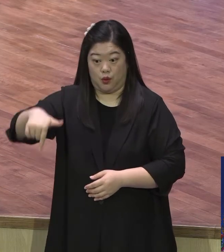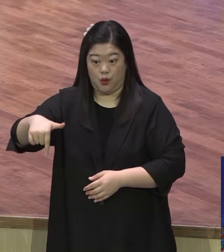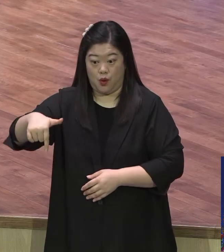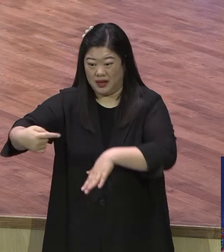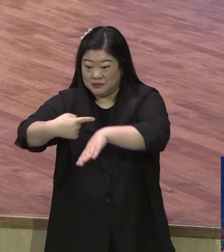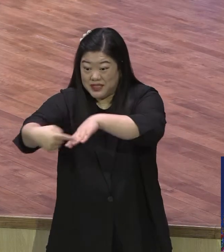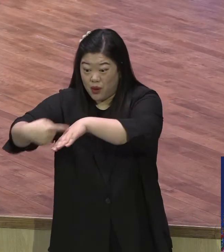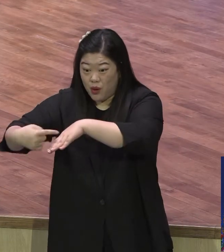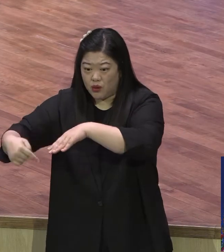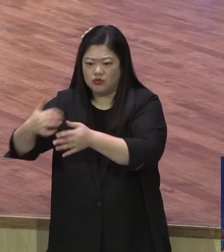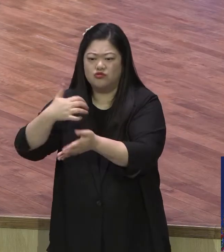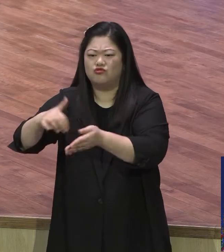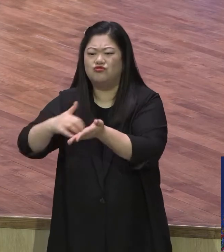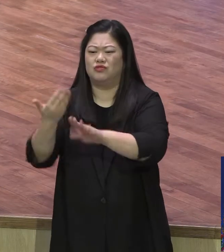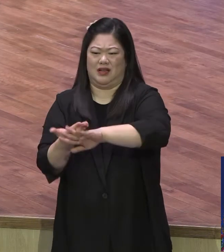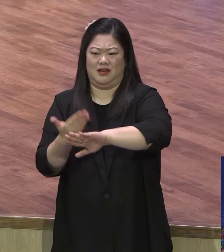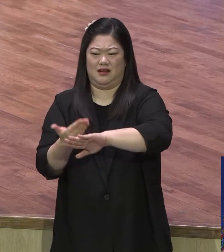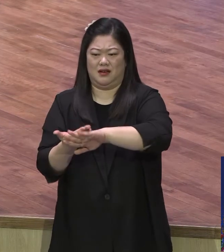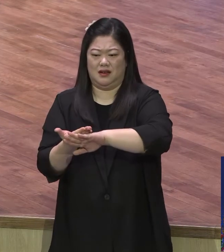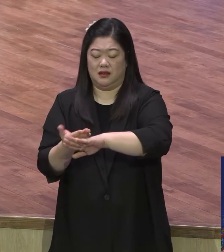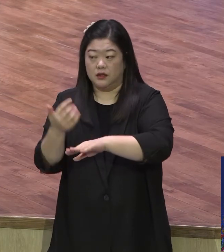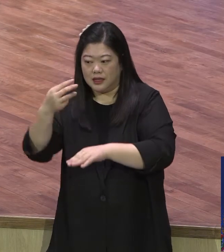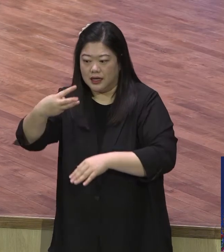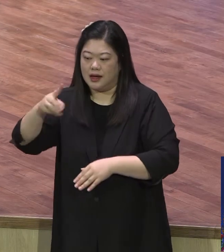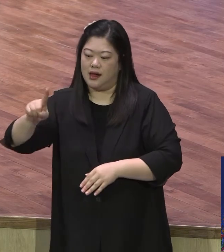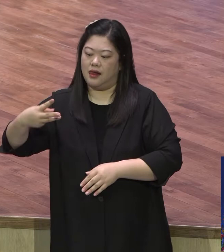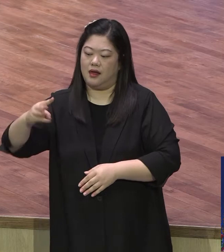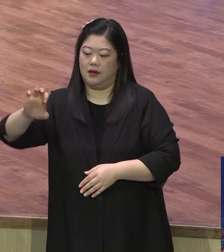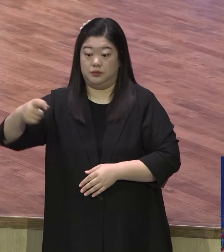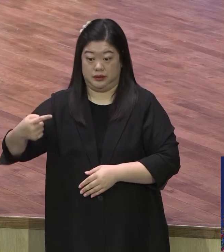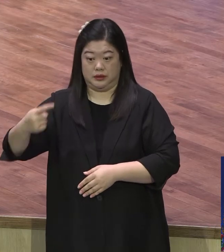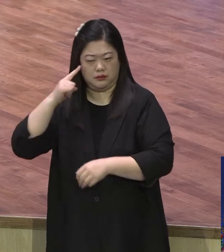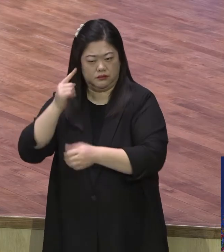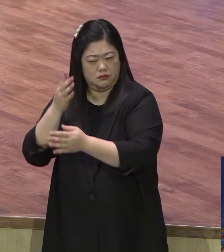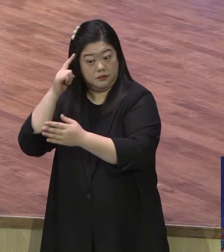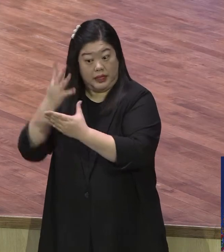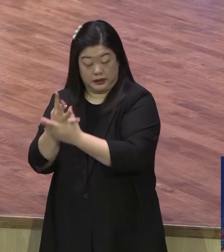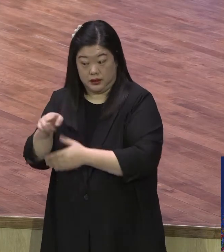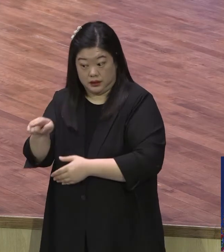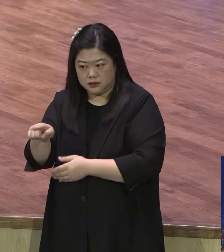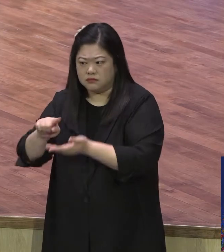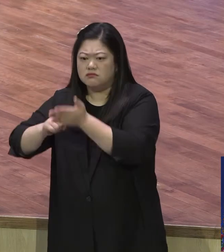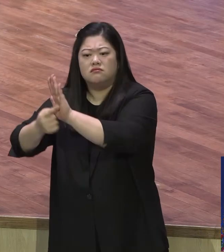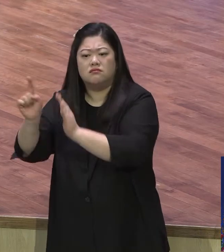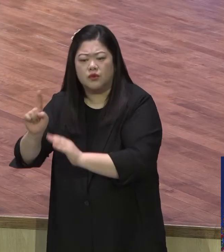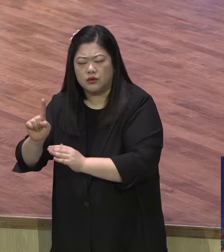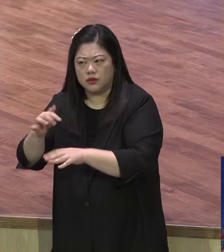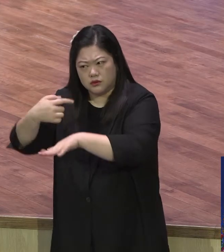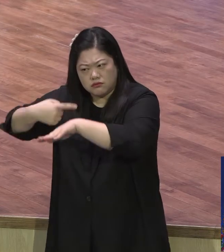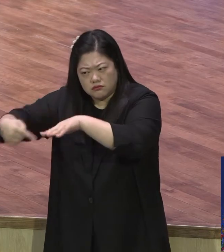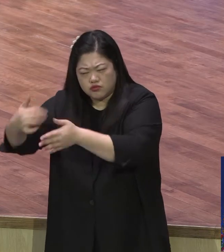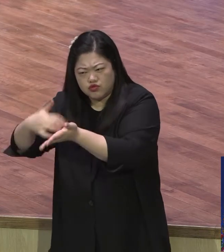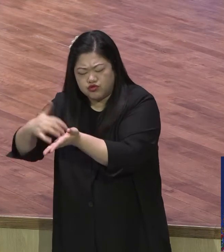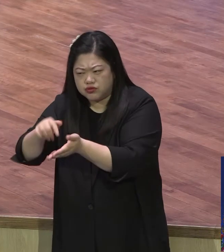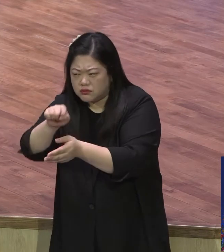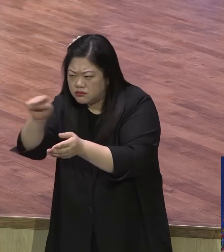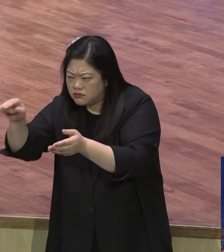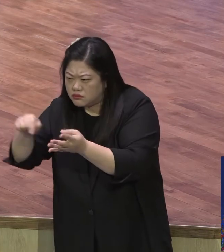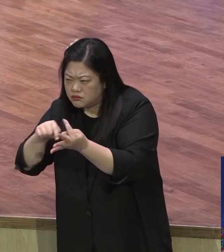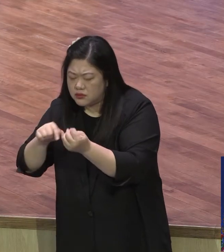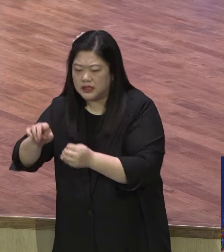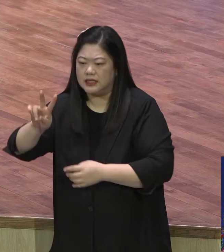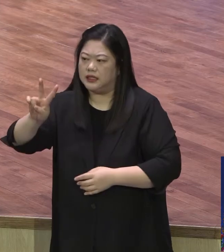윈터는 전 세계 2만 4천 종족이 있다. 그렇게 말해요. 2만 4천 종족이 있다.